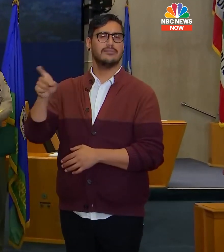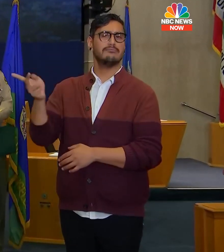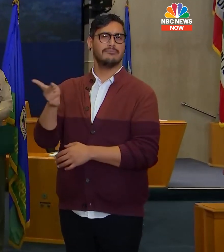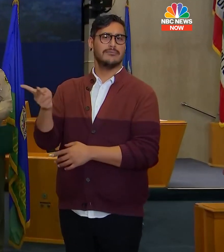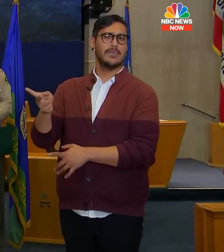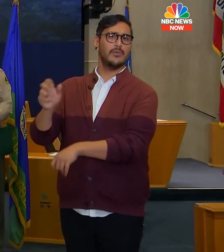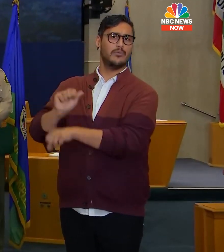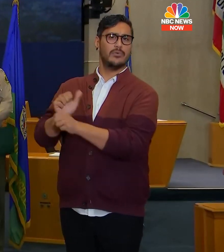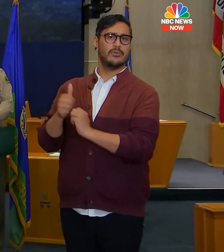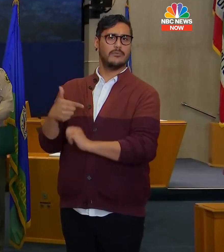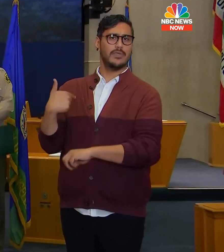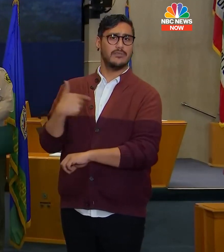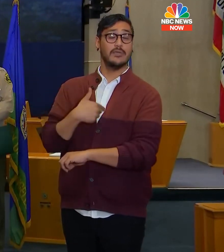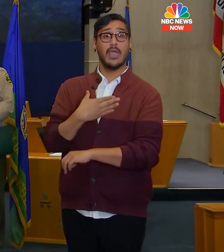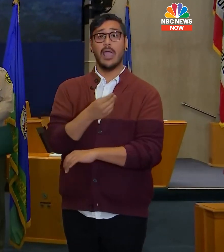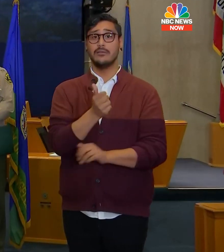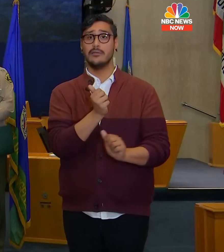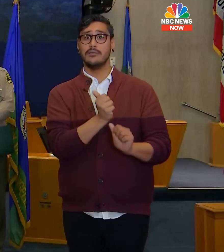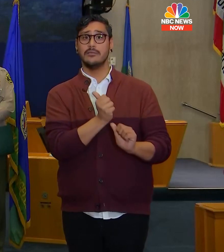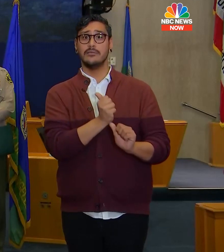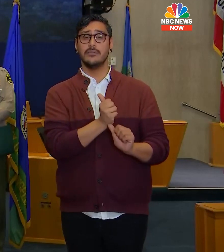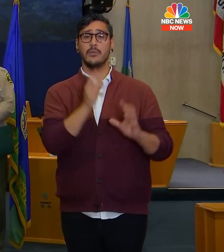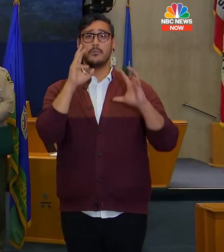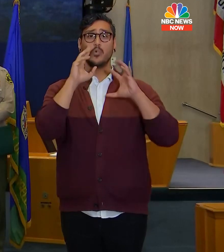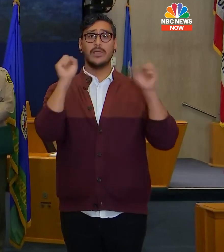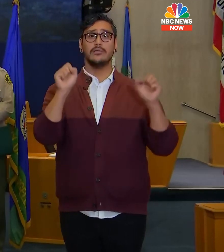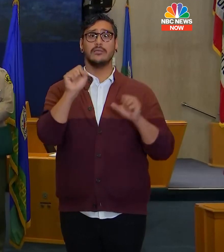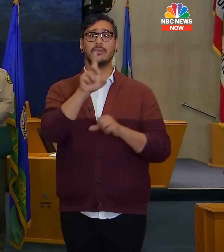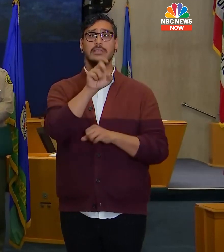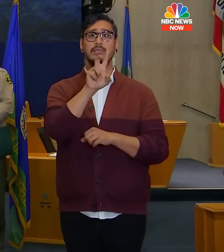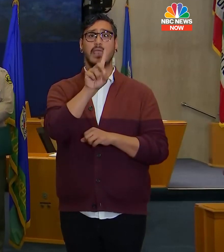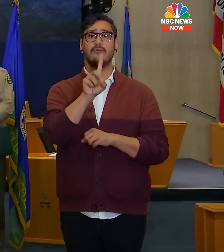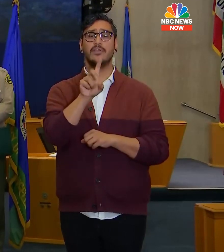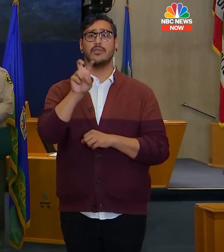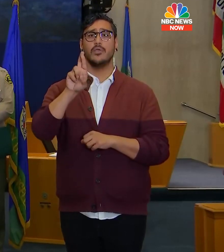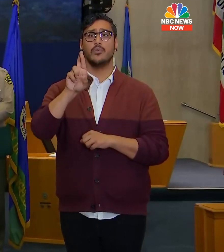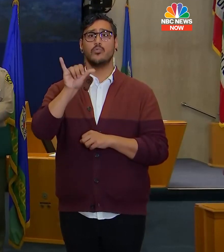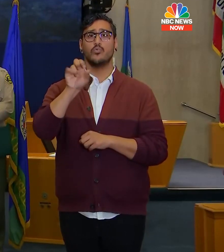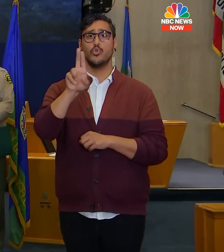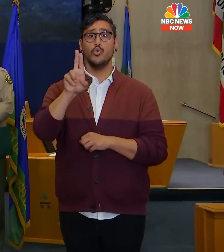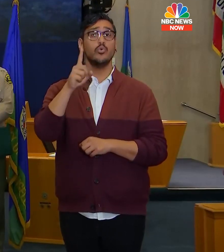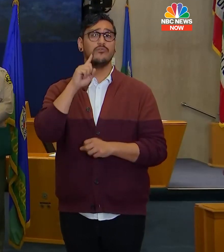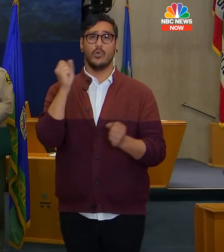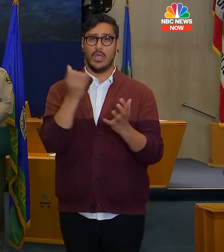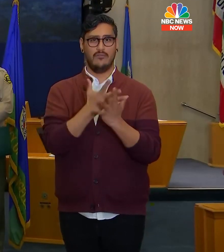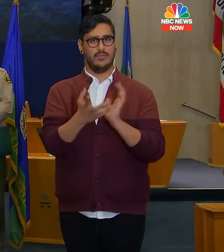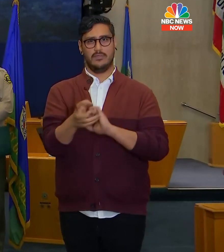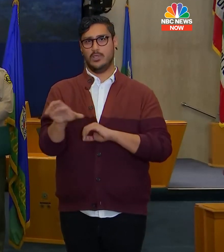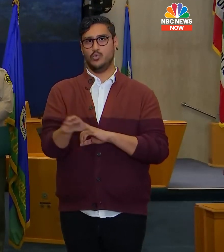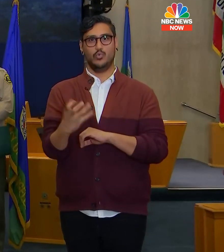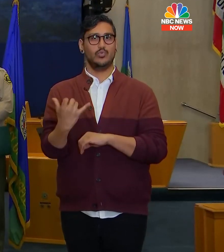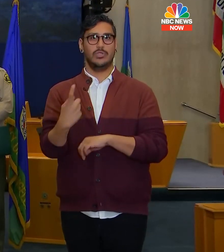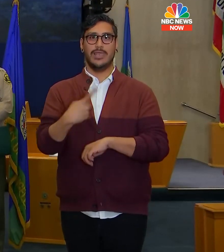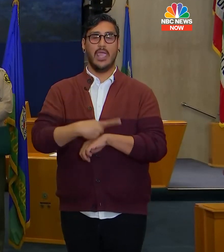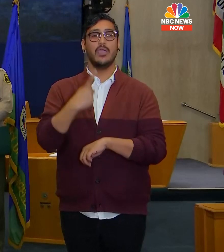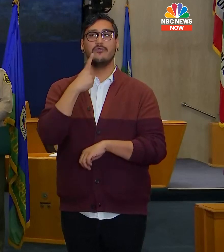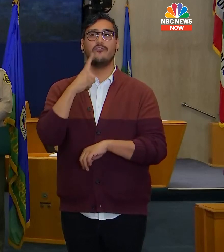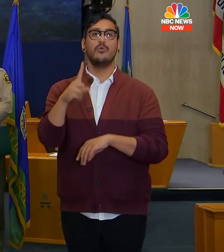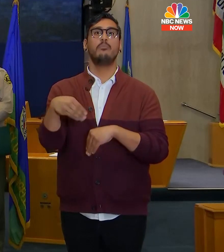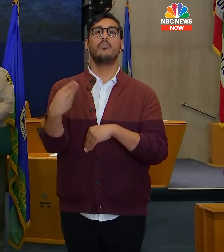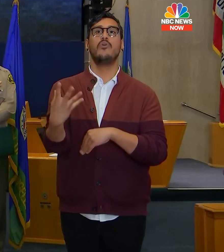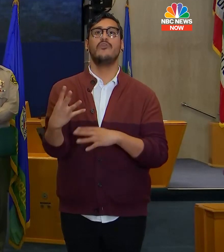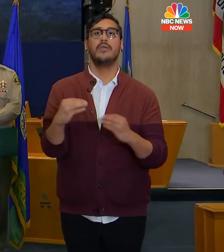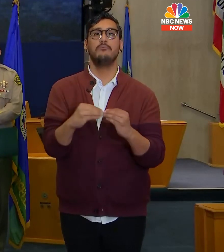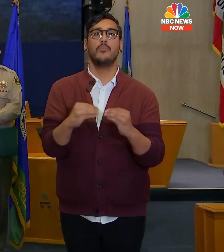el asistente del presidente David Rue por todo lo que han hecho hoy para tratar de tener más pruebas y exámenes